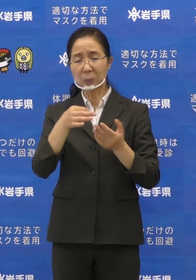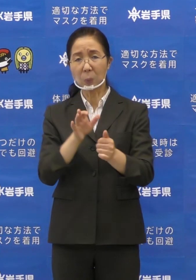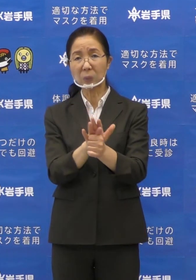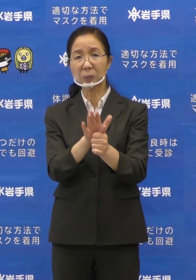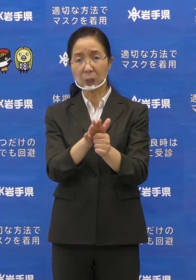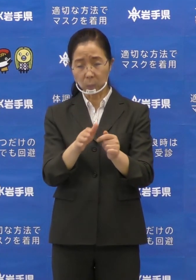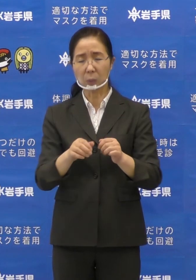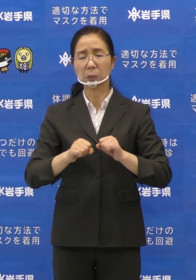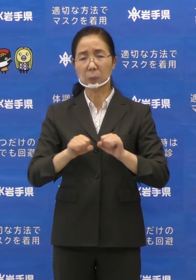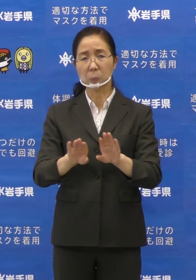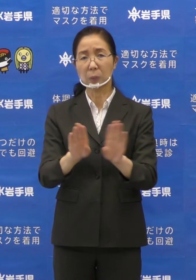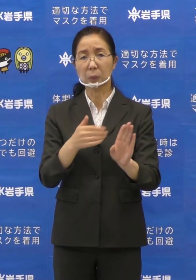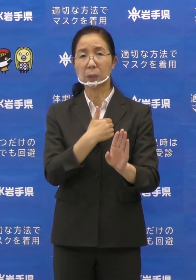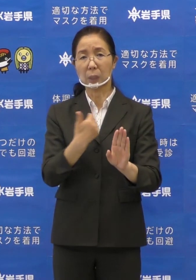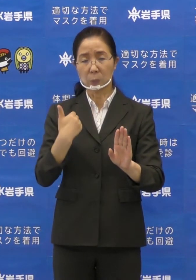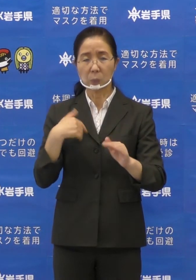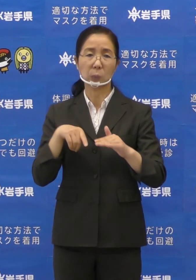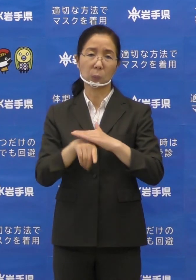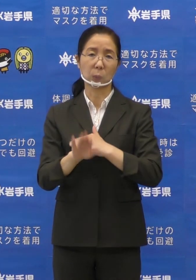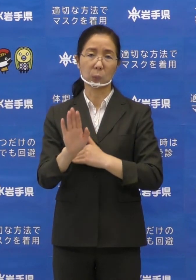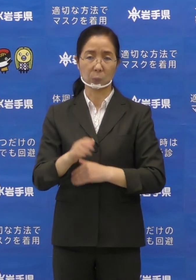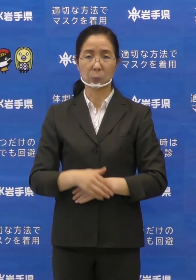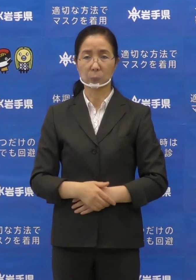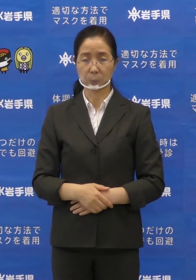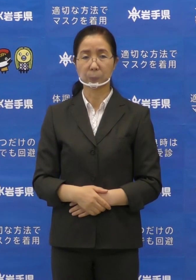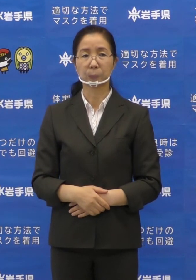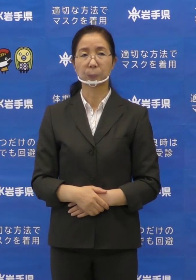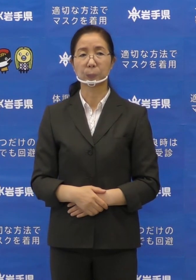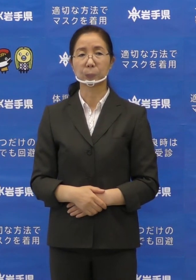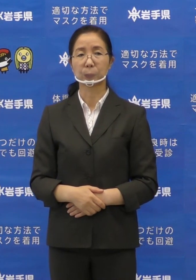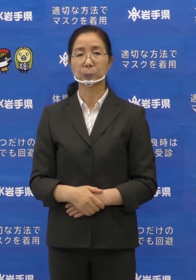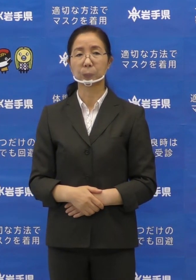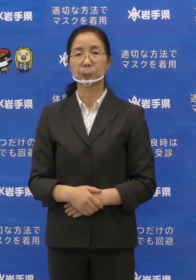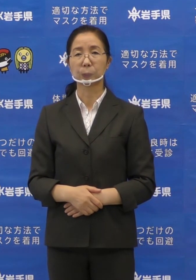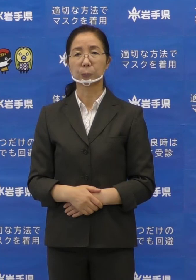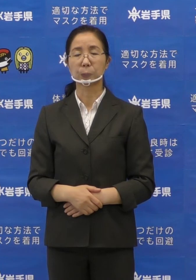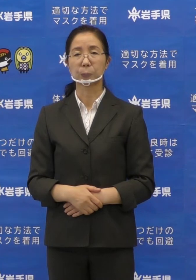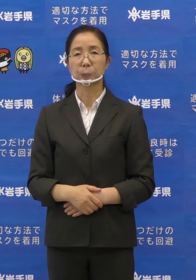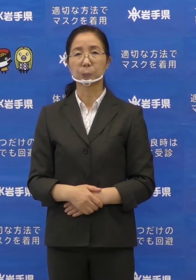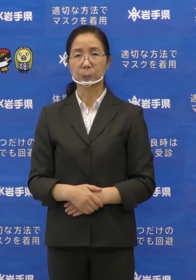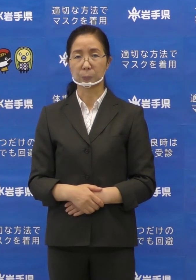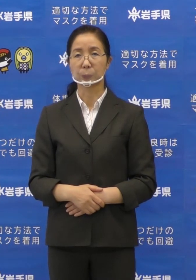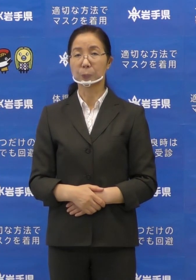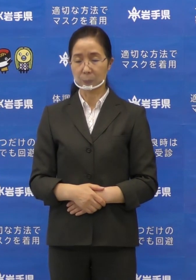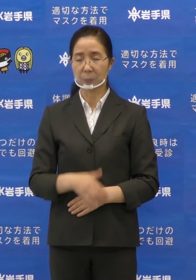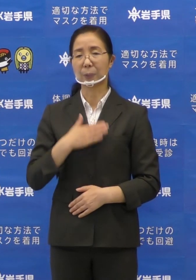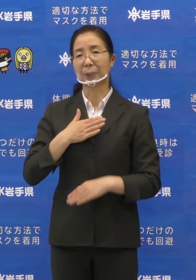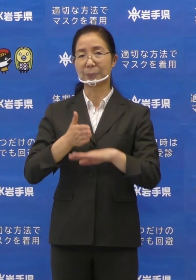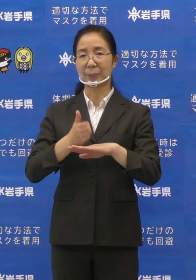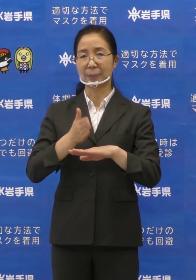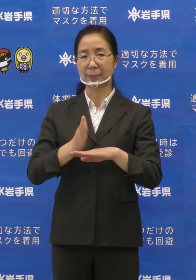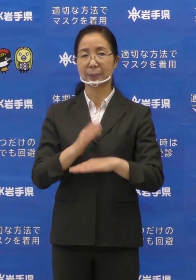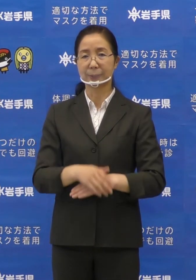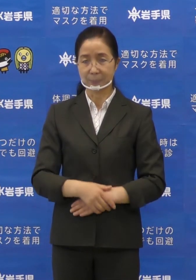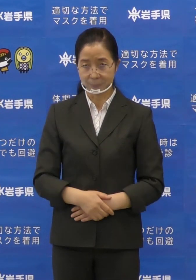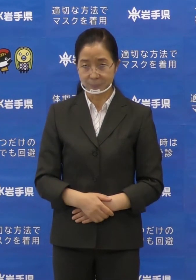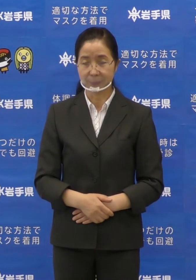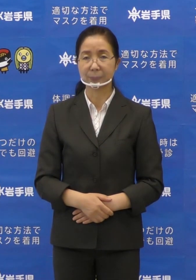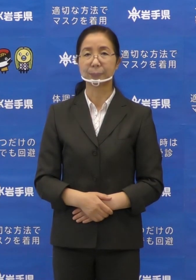援を行うことができるようになるということですね。 かりました。ありがとうございます。